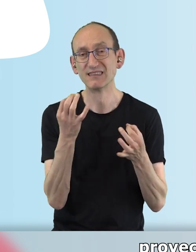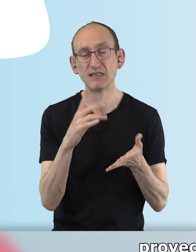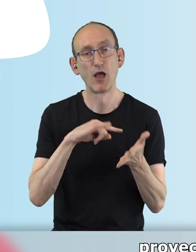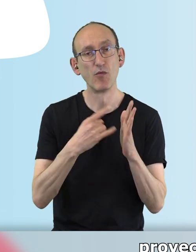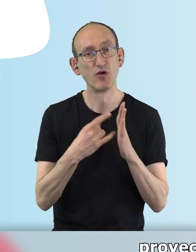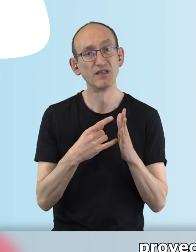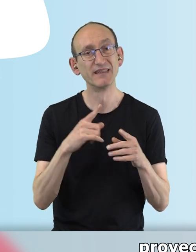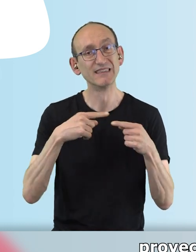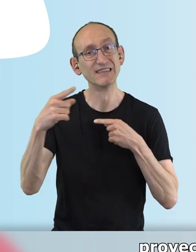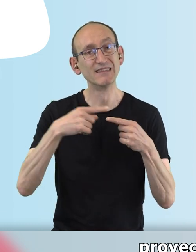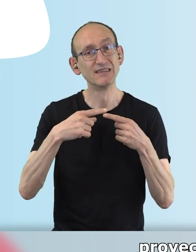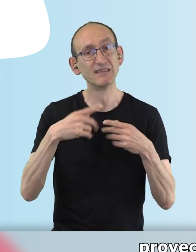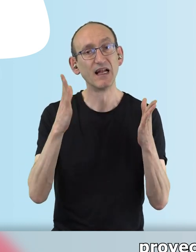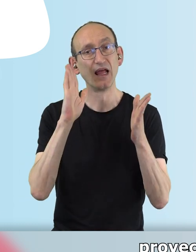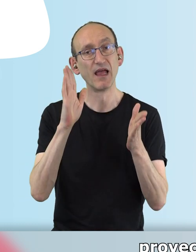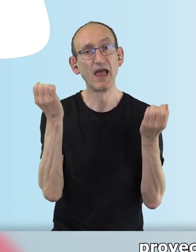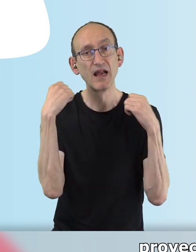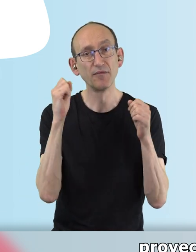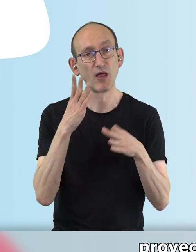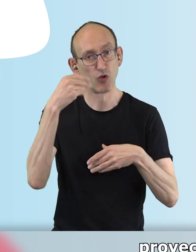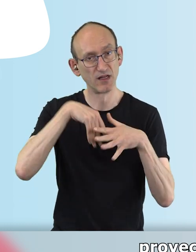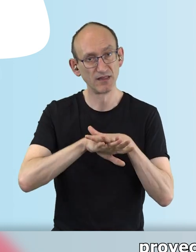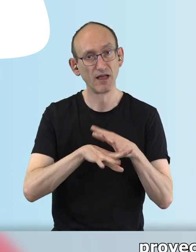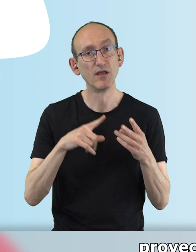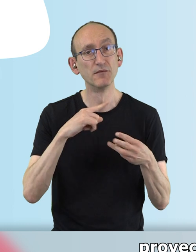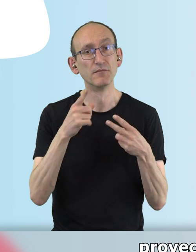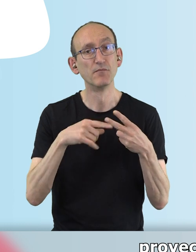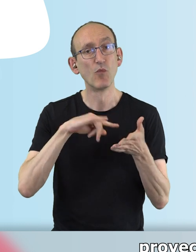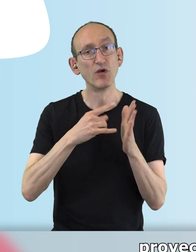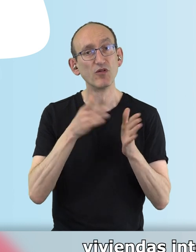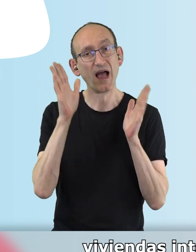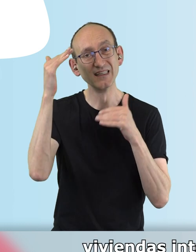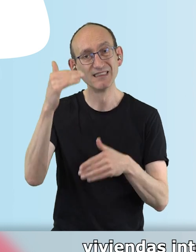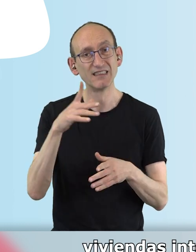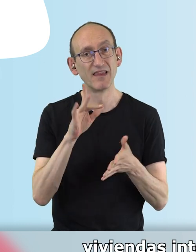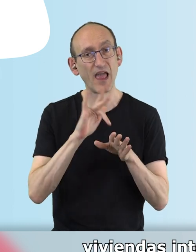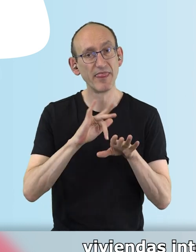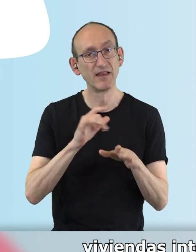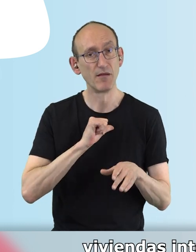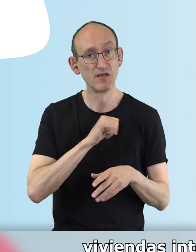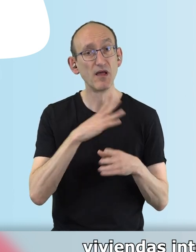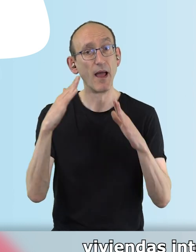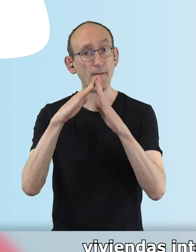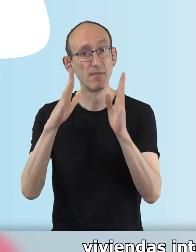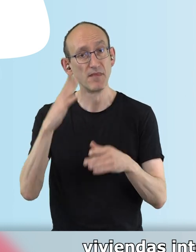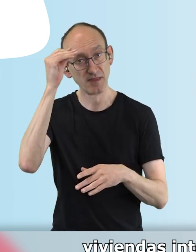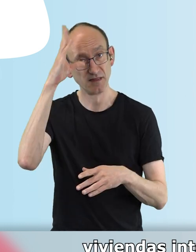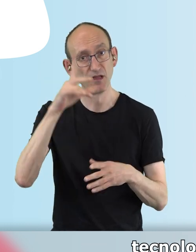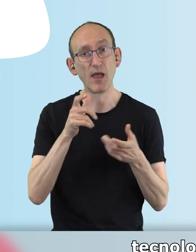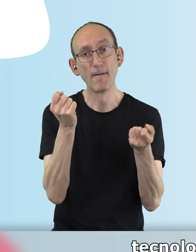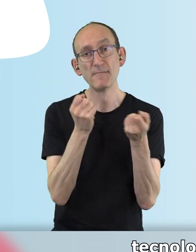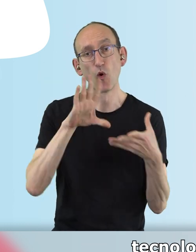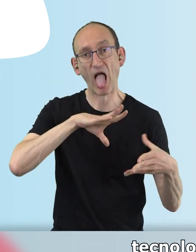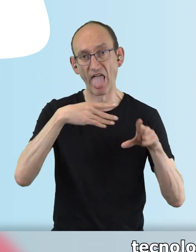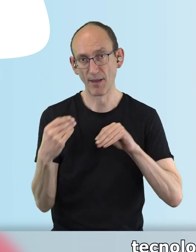de telerehabilitación integrada, proyectos de asistencia personal digital, viviendas inteligentes, vehículos